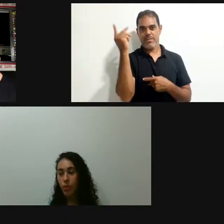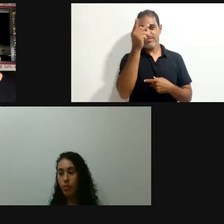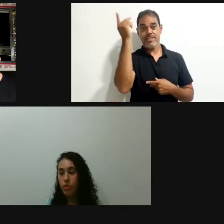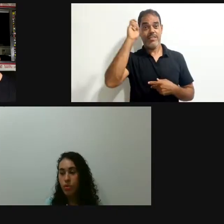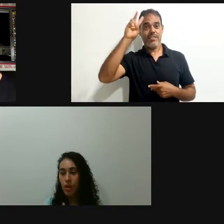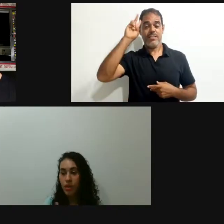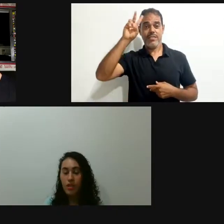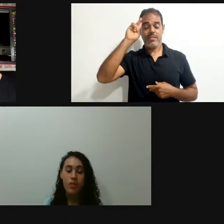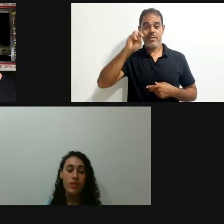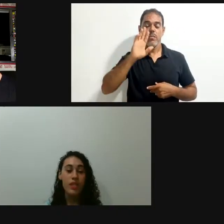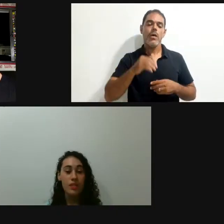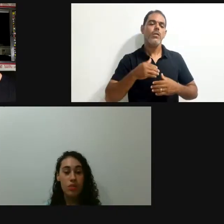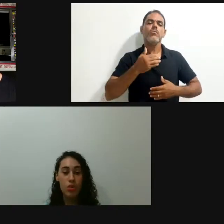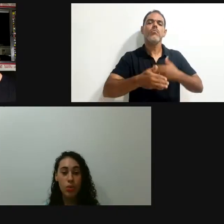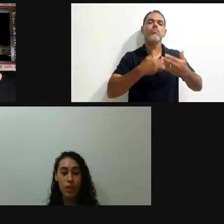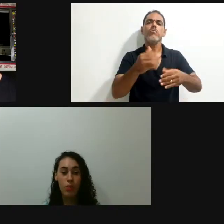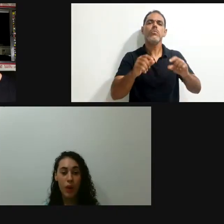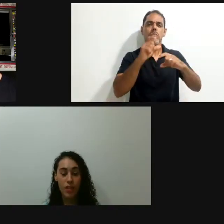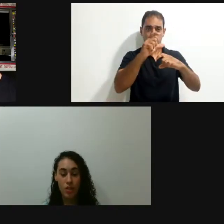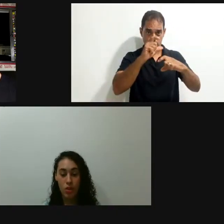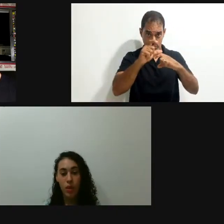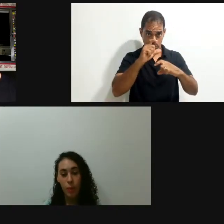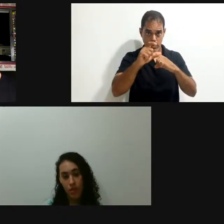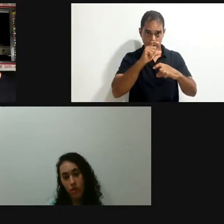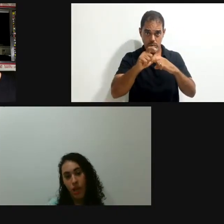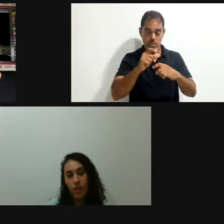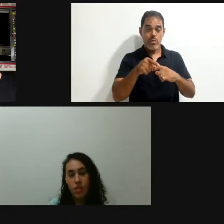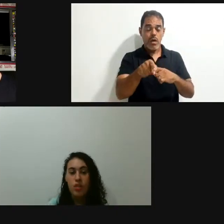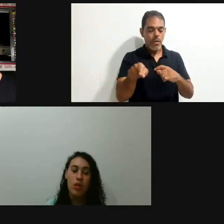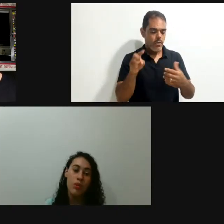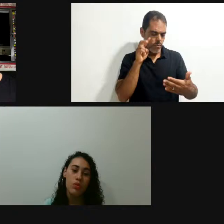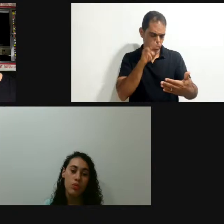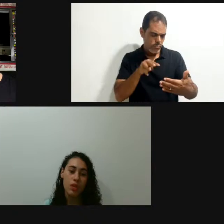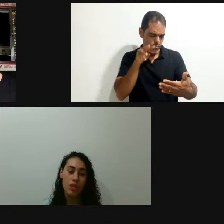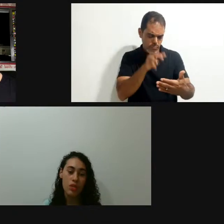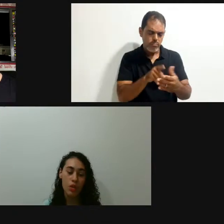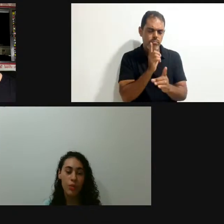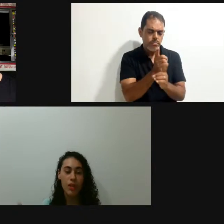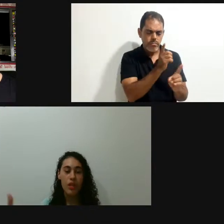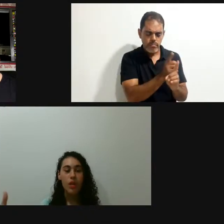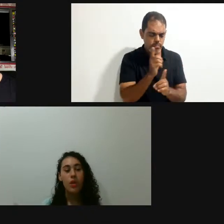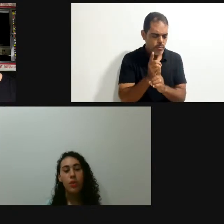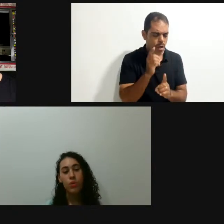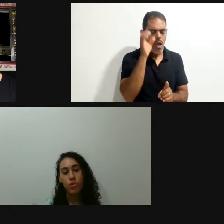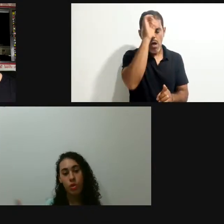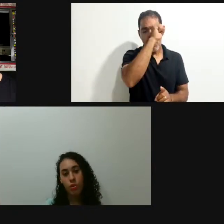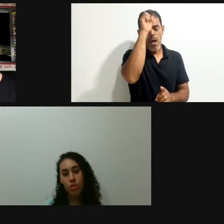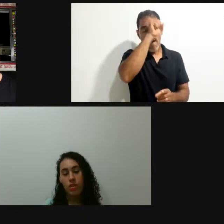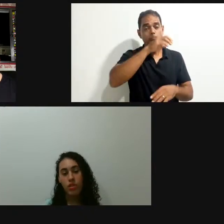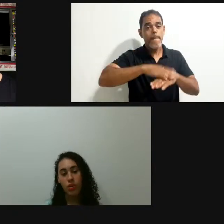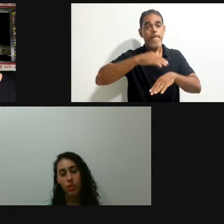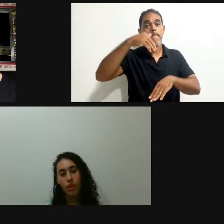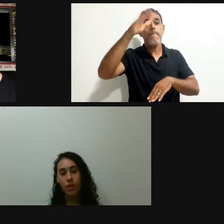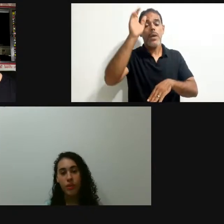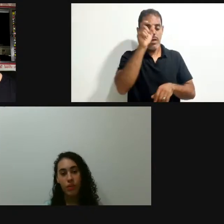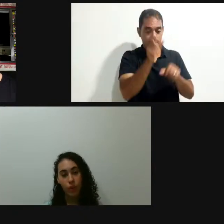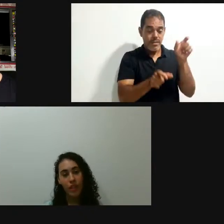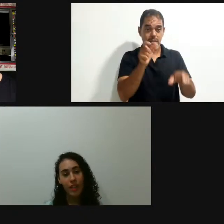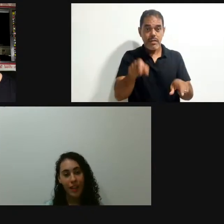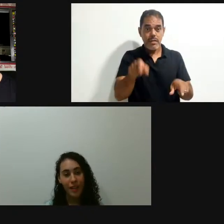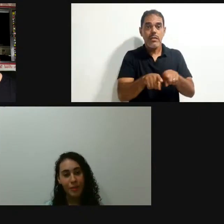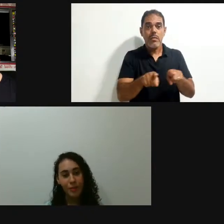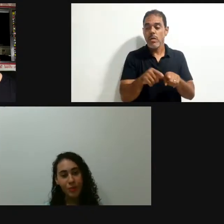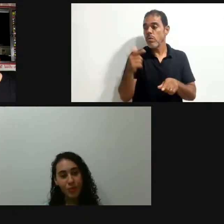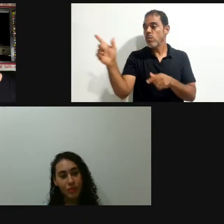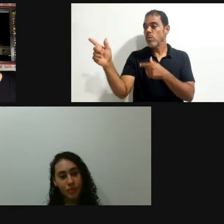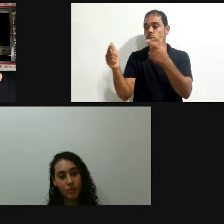ao longo dos quadrinhos, vocês vão descobrindo mais sobre a personagem e sobre os outros que estão em volta